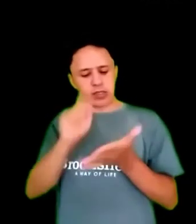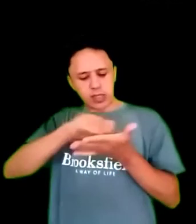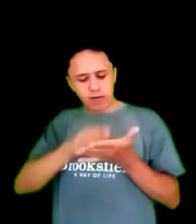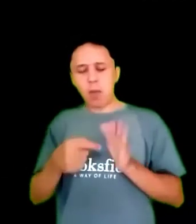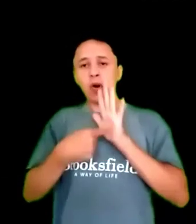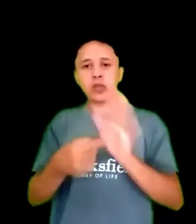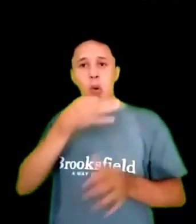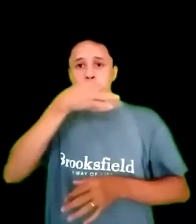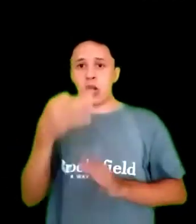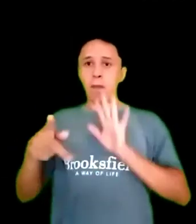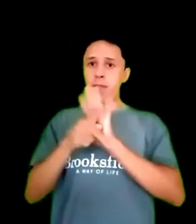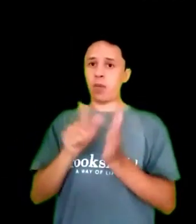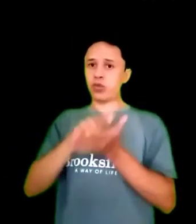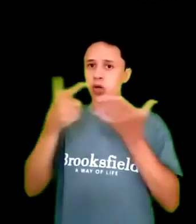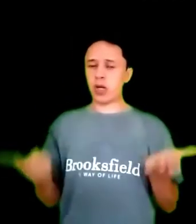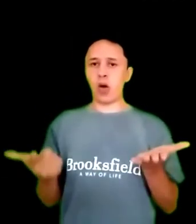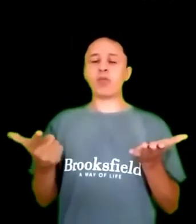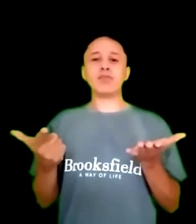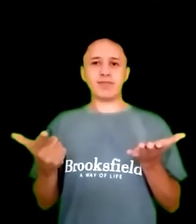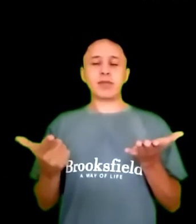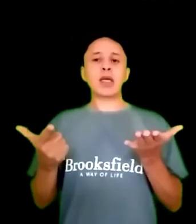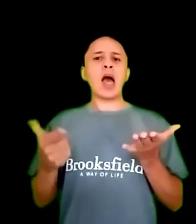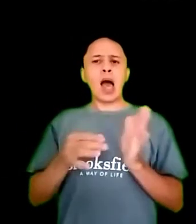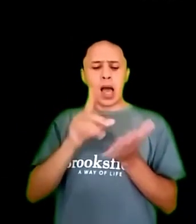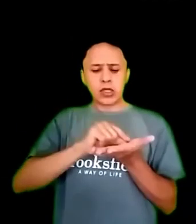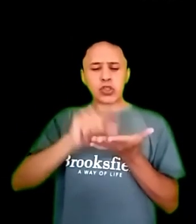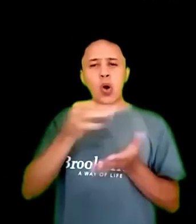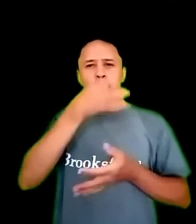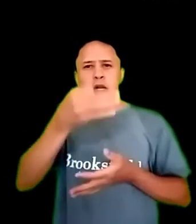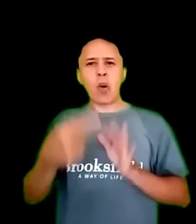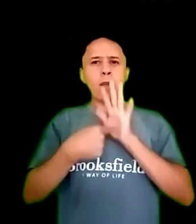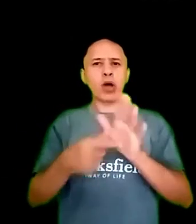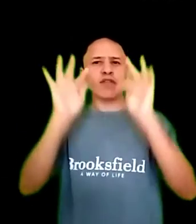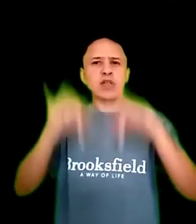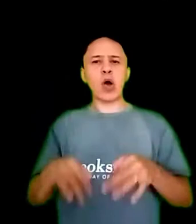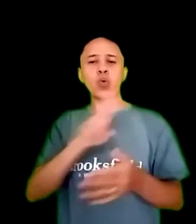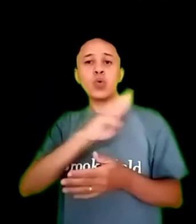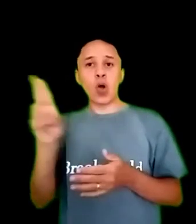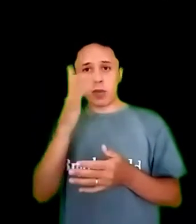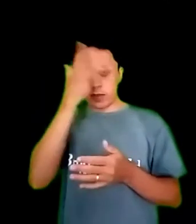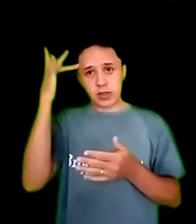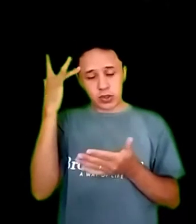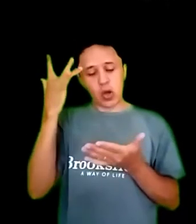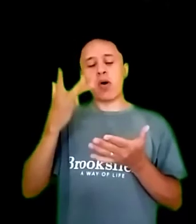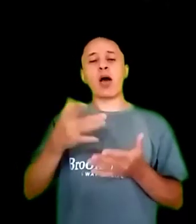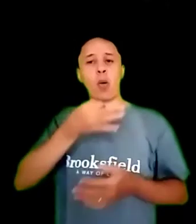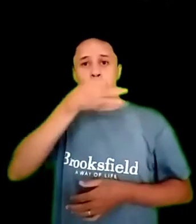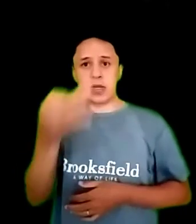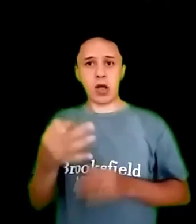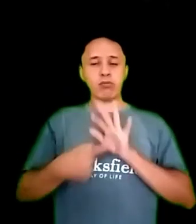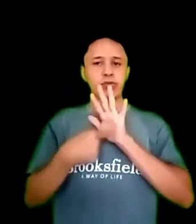qual transmita a opinião do jornal, um artigo de opinião possui no final o nome de quem está dando esta